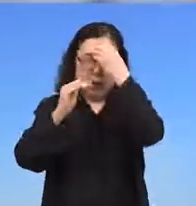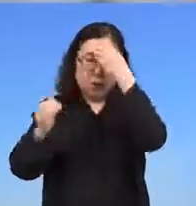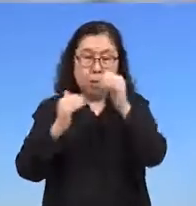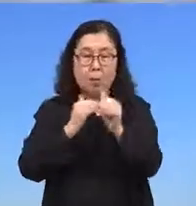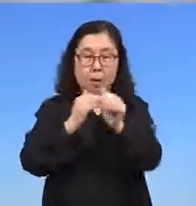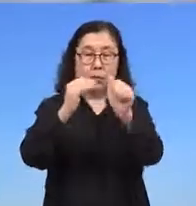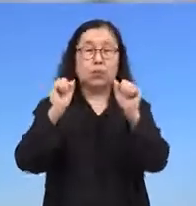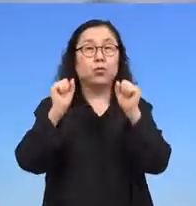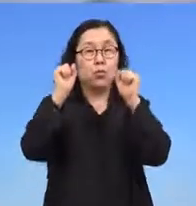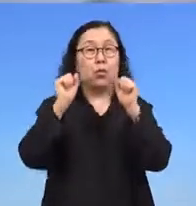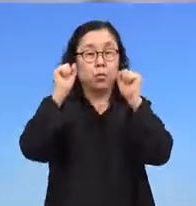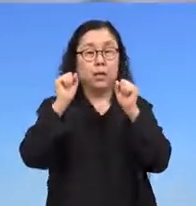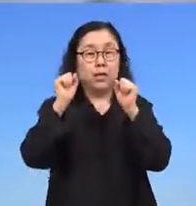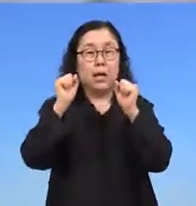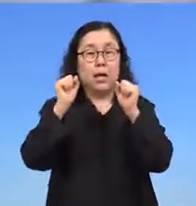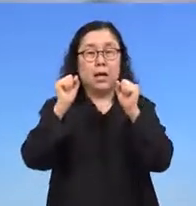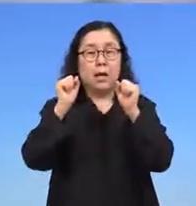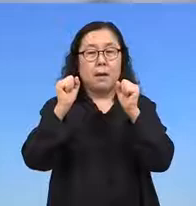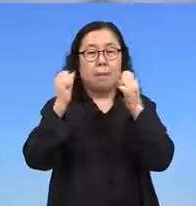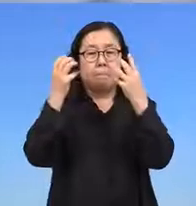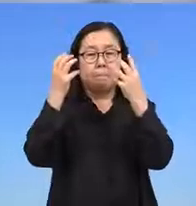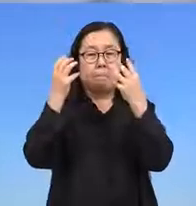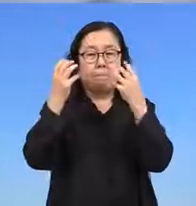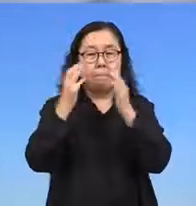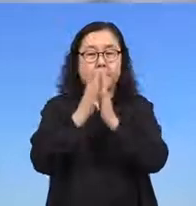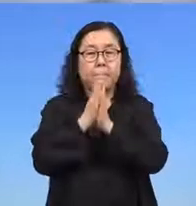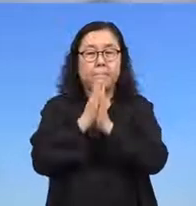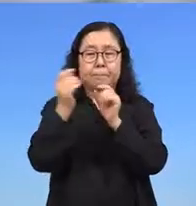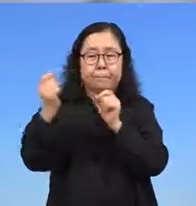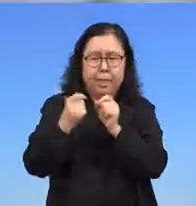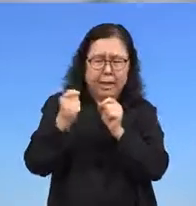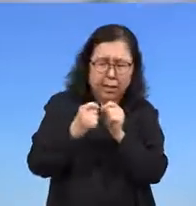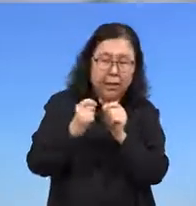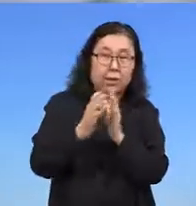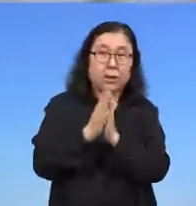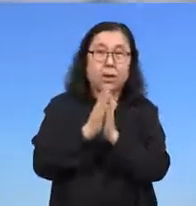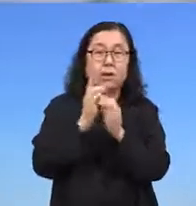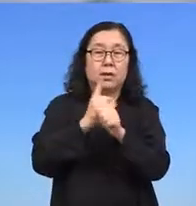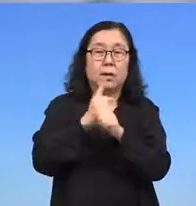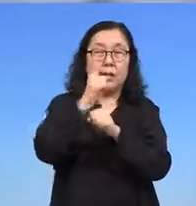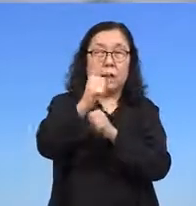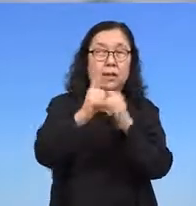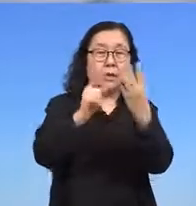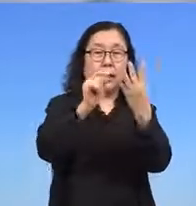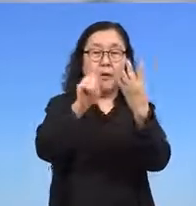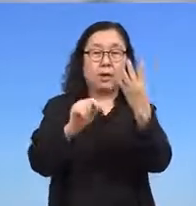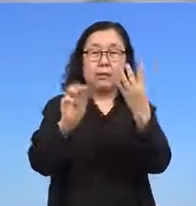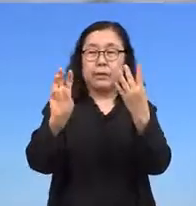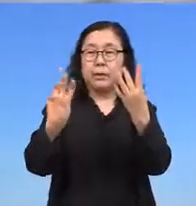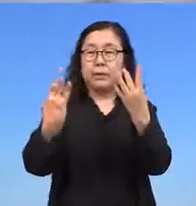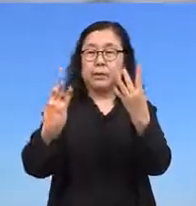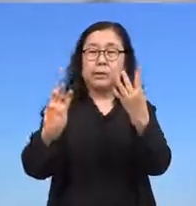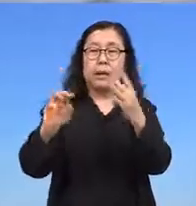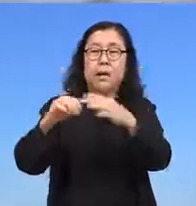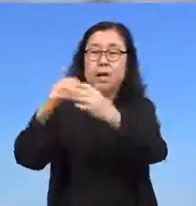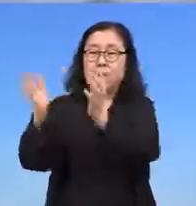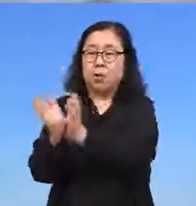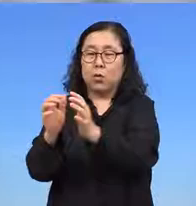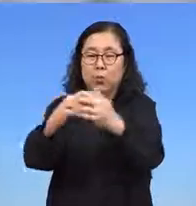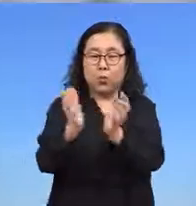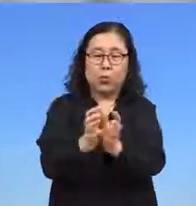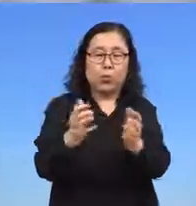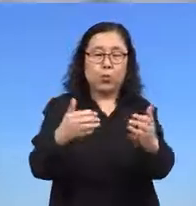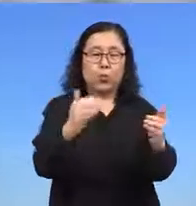운동이 이제 코앞에 다가와가지고 이제 내년 4월이면 30개 교구로 나누게 되고, 그리고 이제 뭐